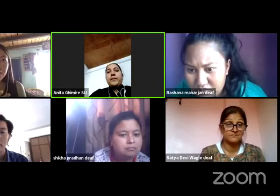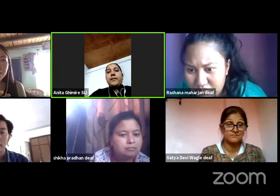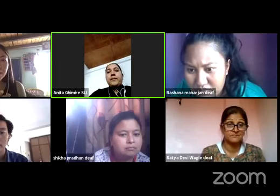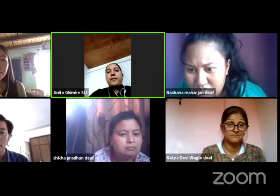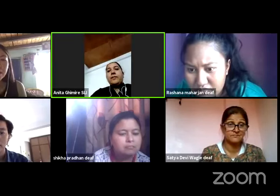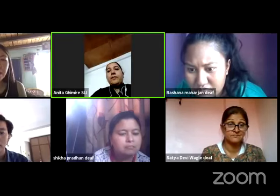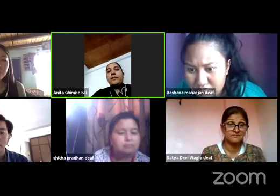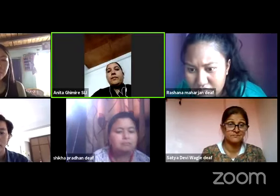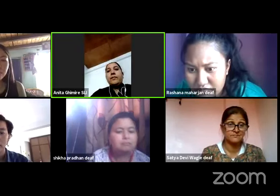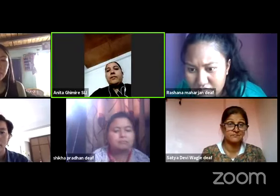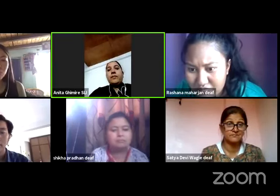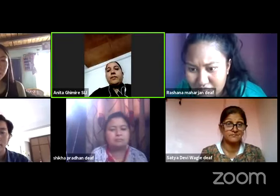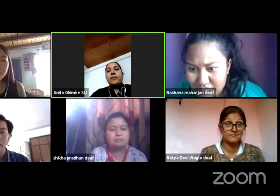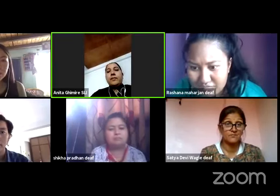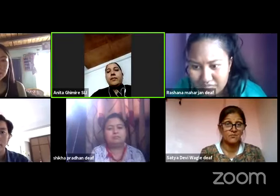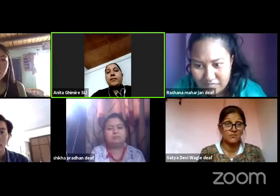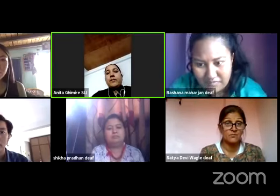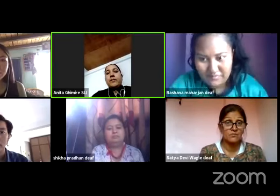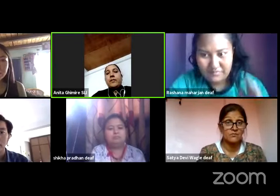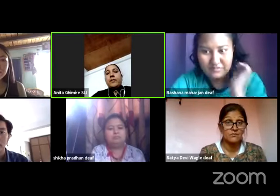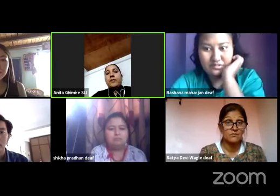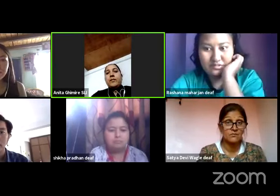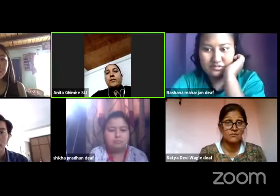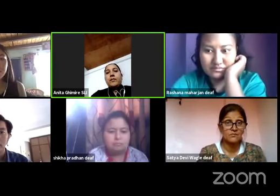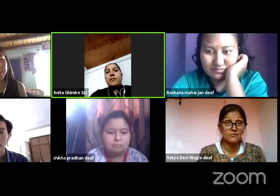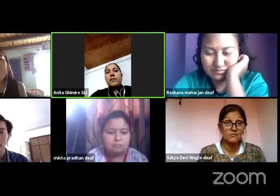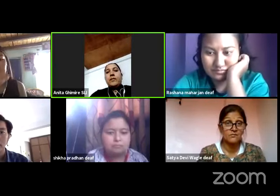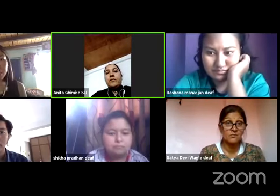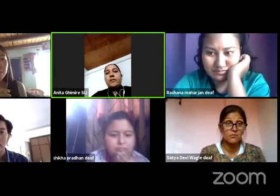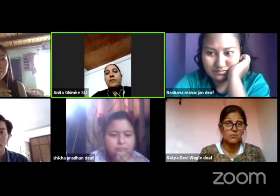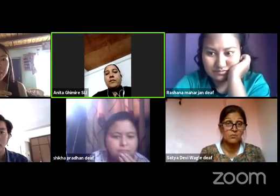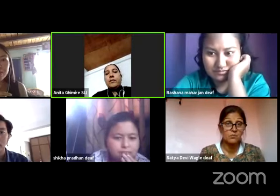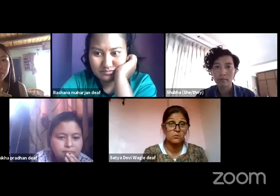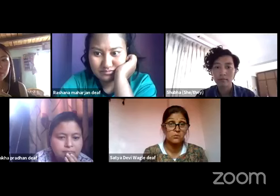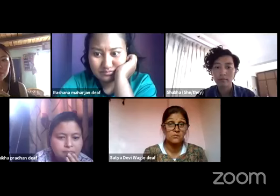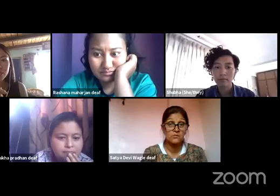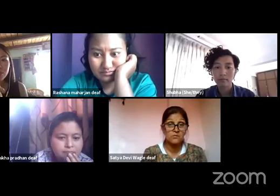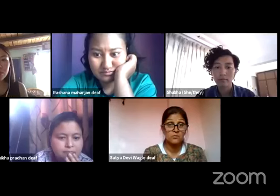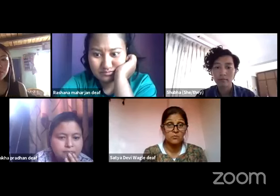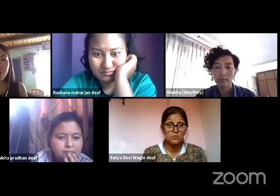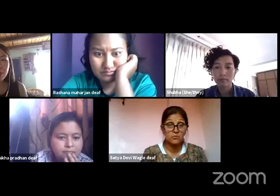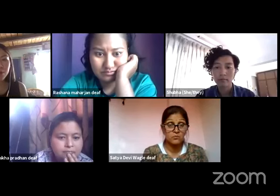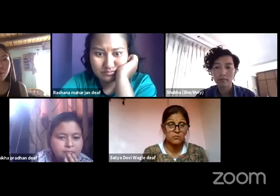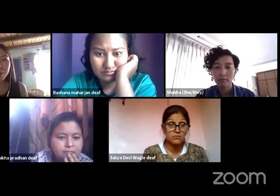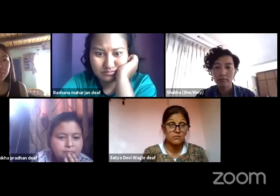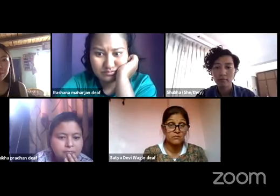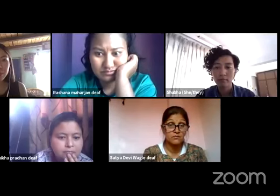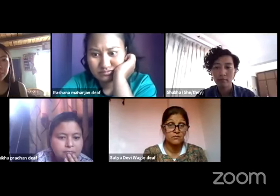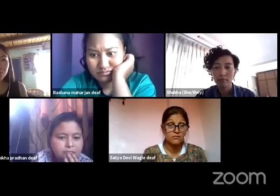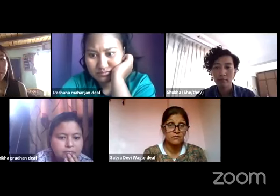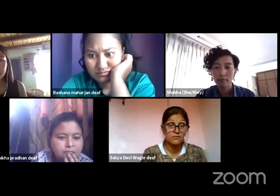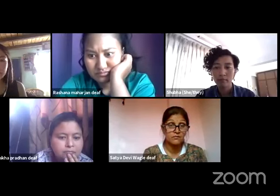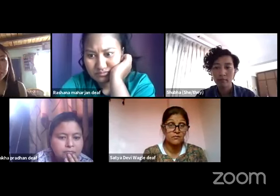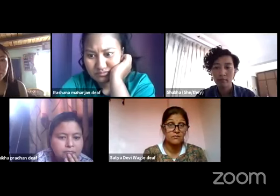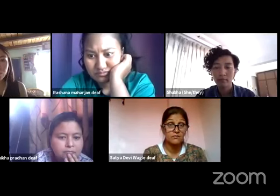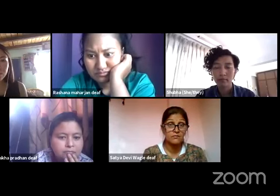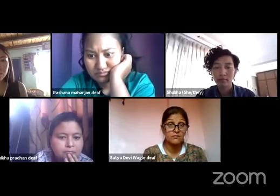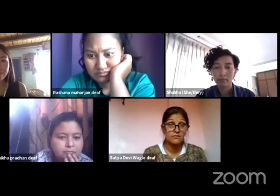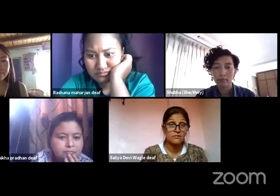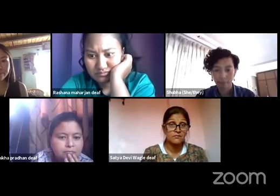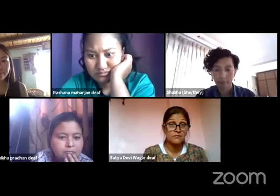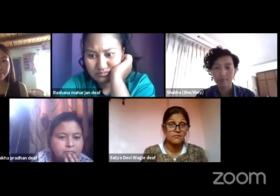चाहिँ आफ्नो नाम कुनै एउटा ठाउँबाट स्टार्ट गरेर अथवा माथि बिगिनिङमै लेख्नु भए नि हुन्छ, अनि यो नाम र नम्बर साइडमा लेखिदिनु भने हामी